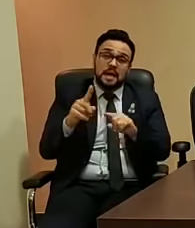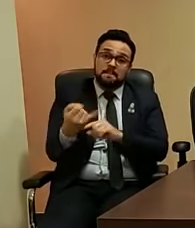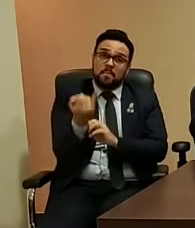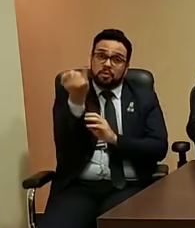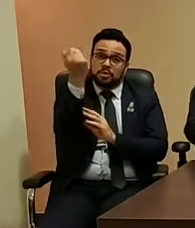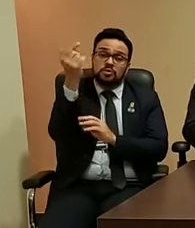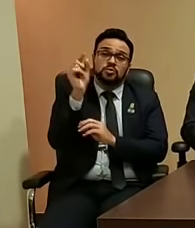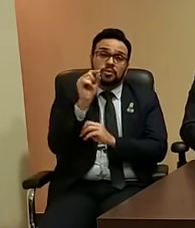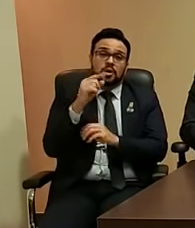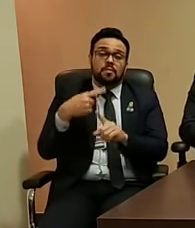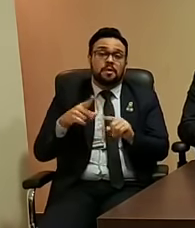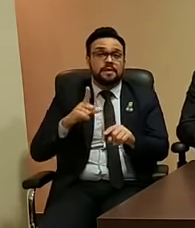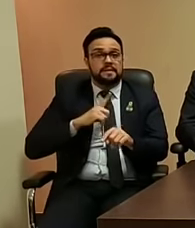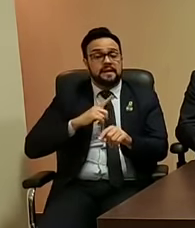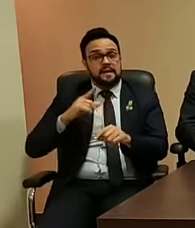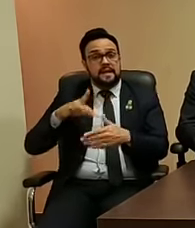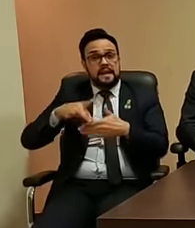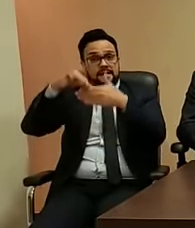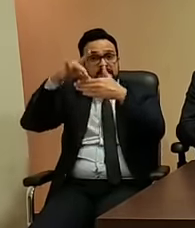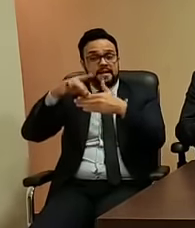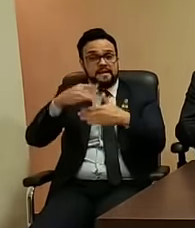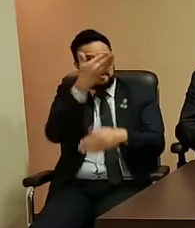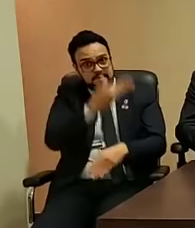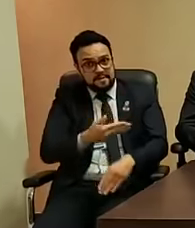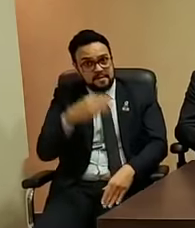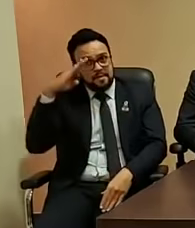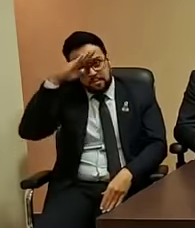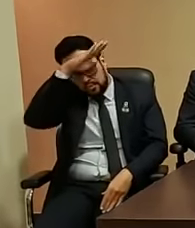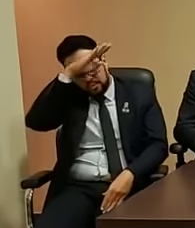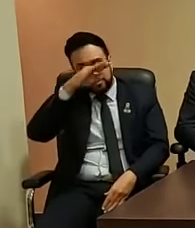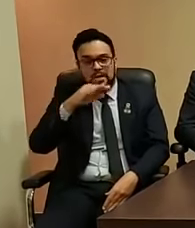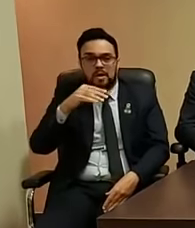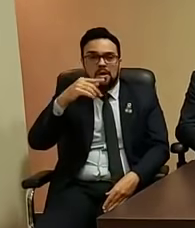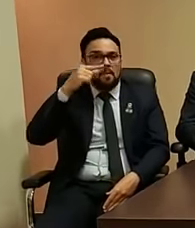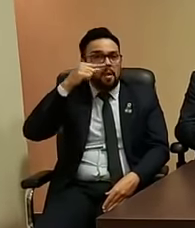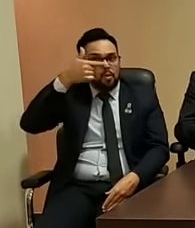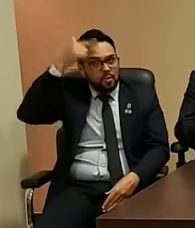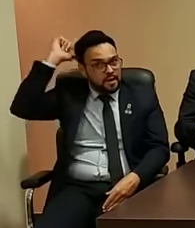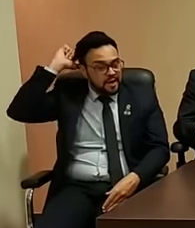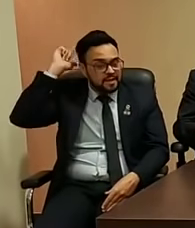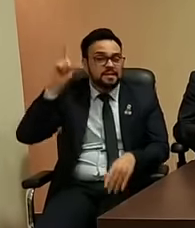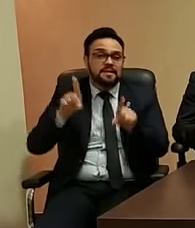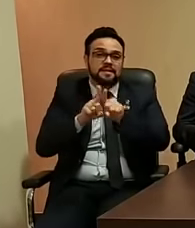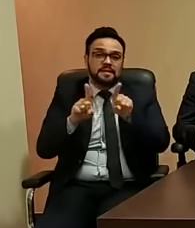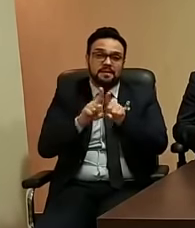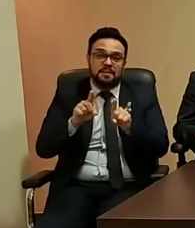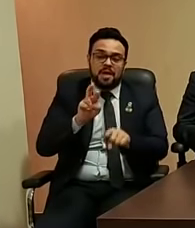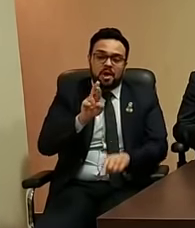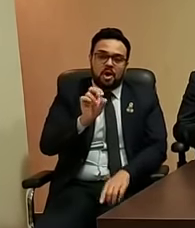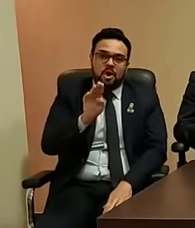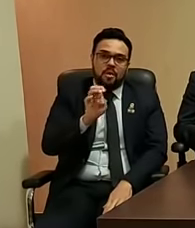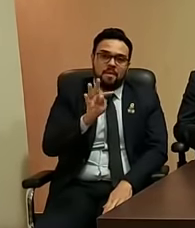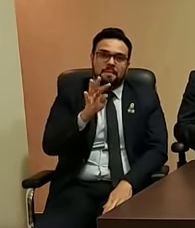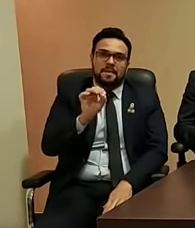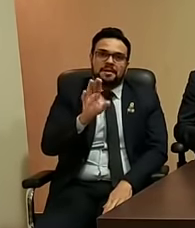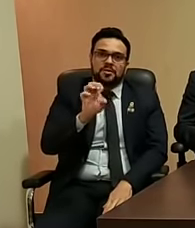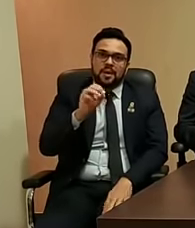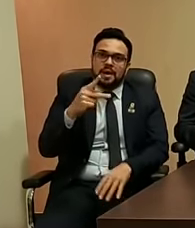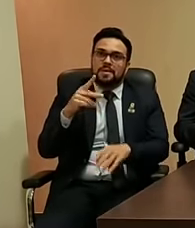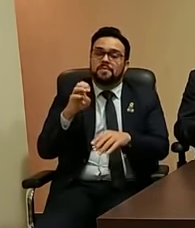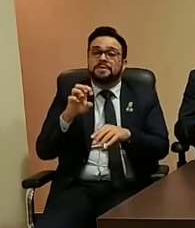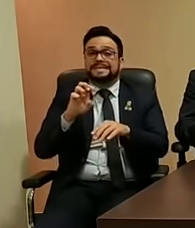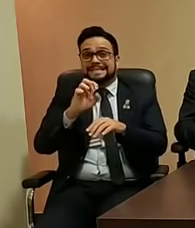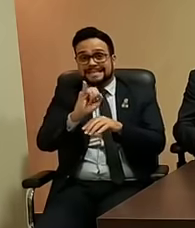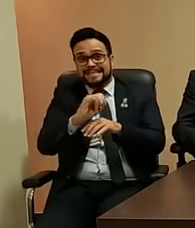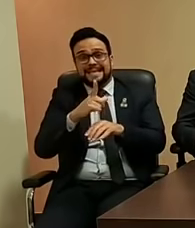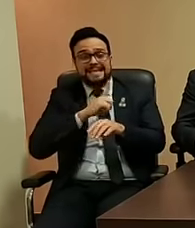com a liderança do senhor, do ministro Paulo Guedes e do Roberto Campos, do presidente do Banco Central, quanto mais as regras do jogo